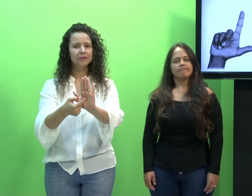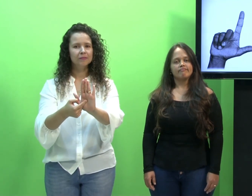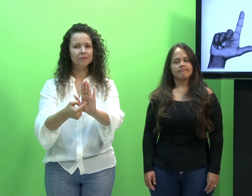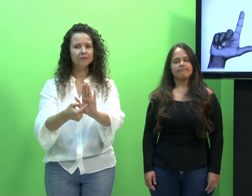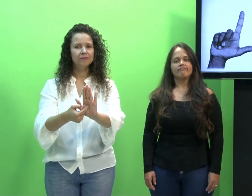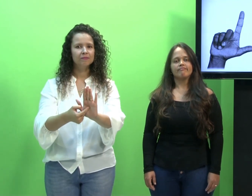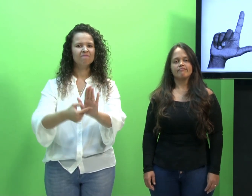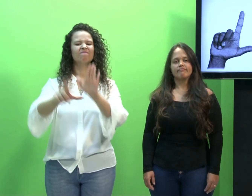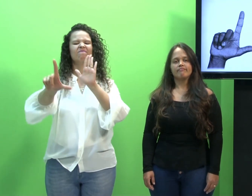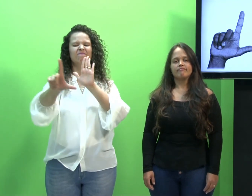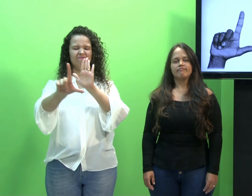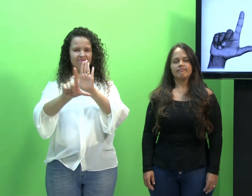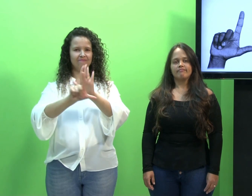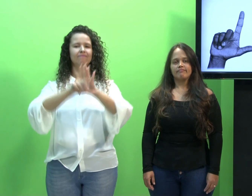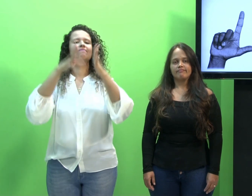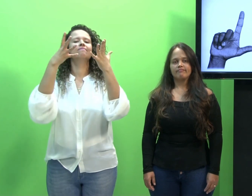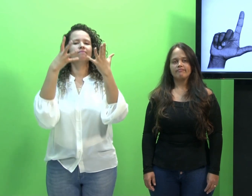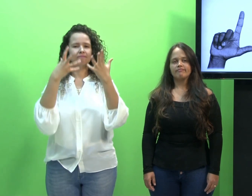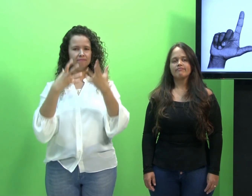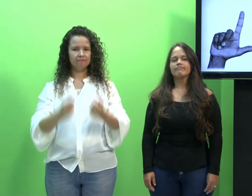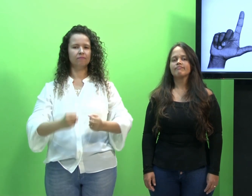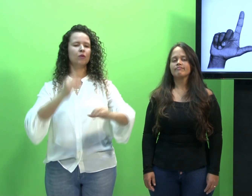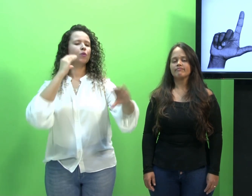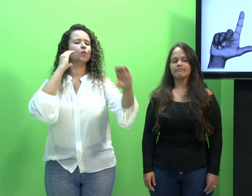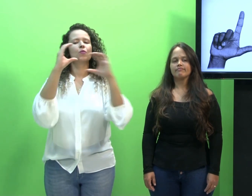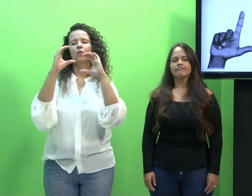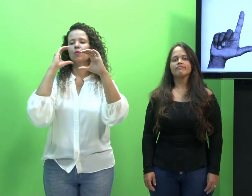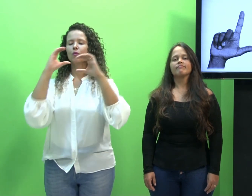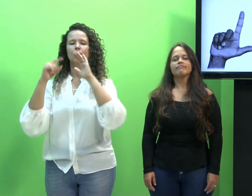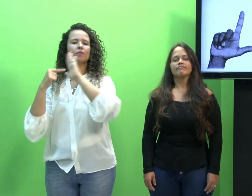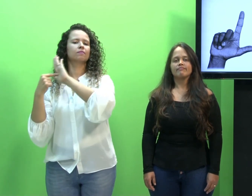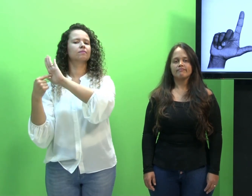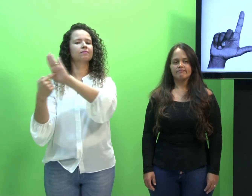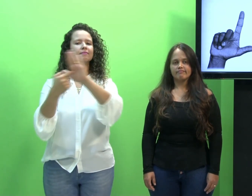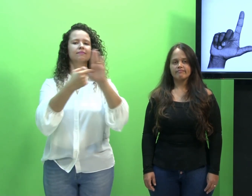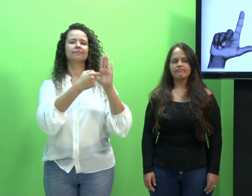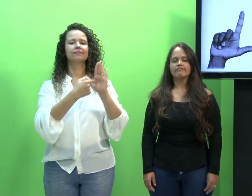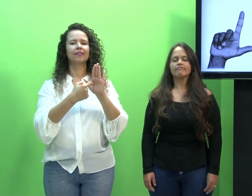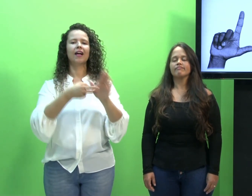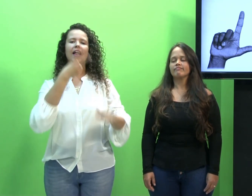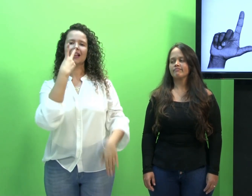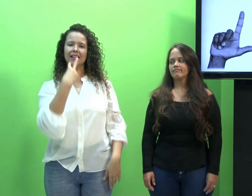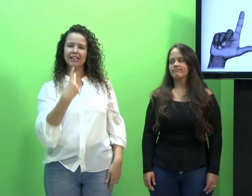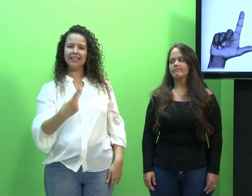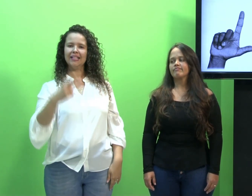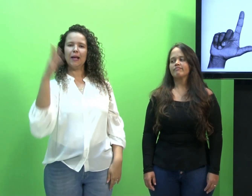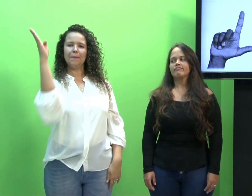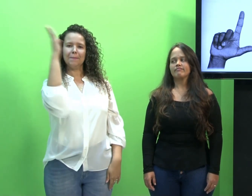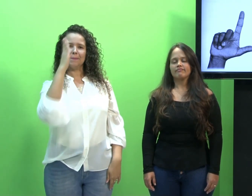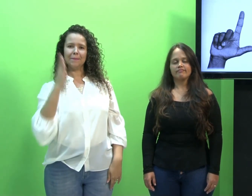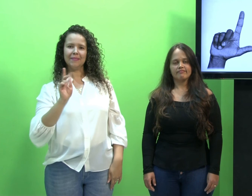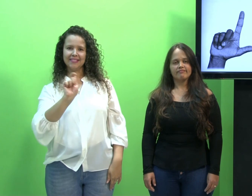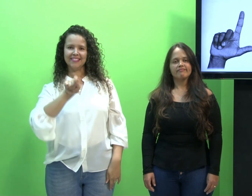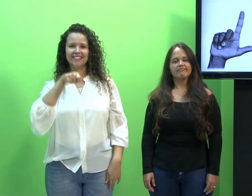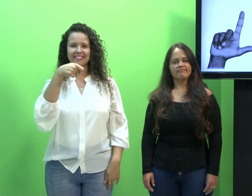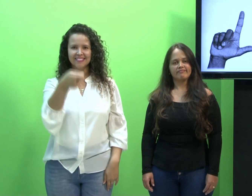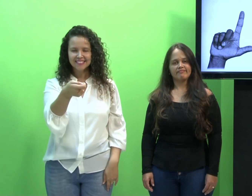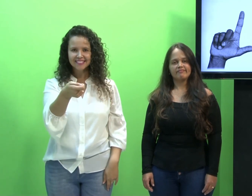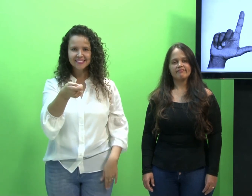de comunicação e expressão a língua brasileira de sinais, Libras,